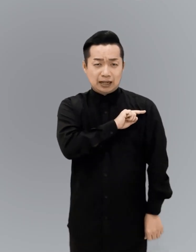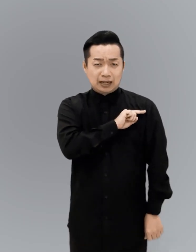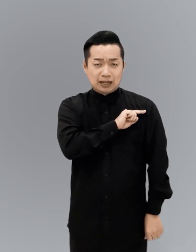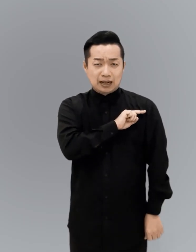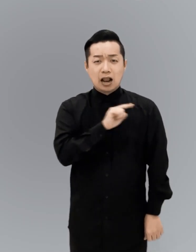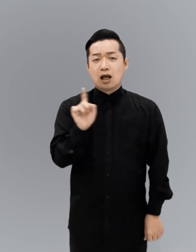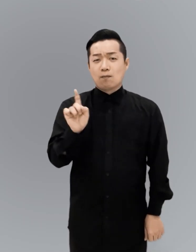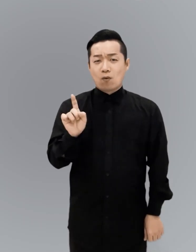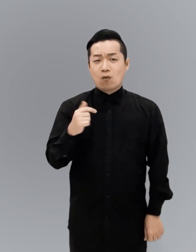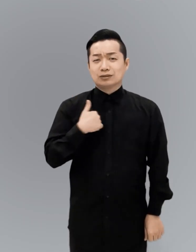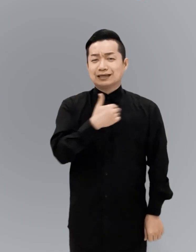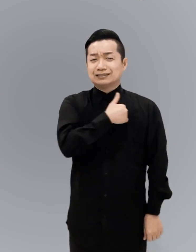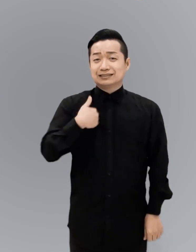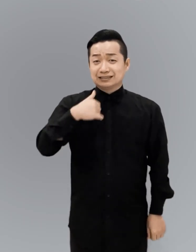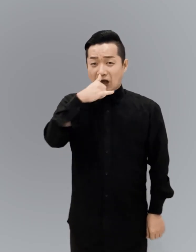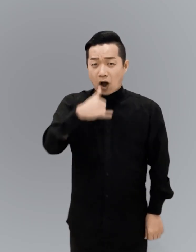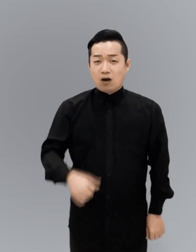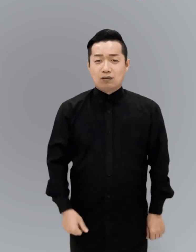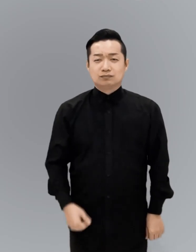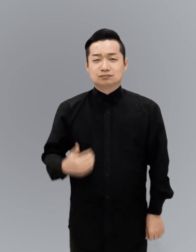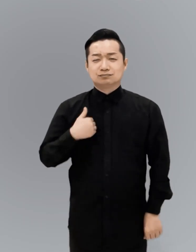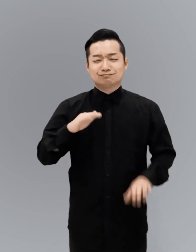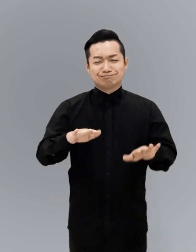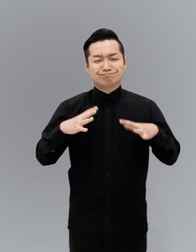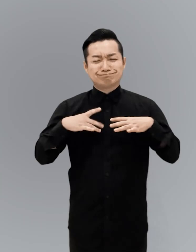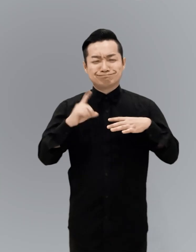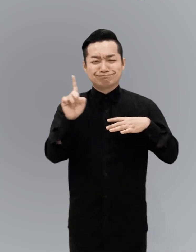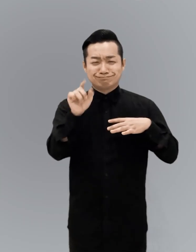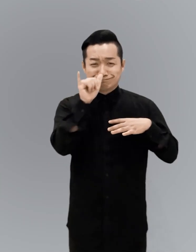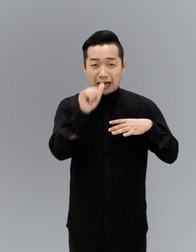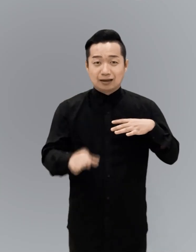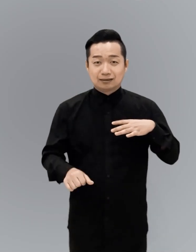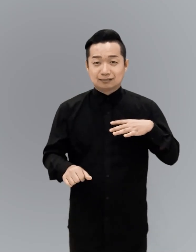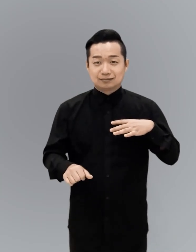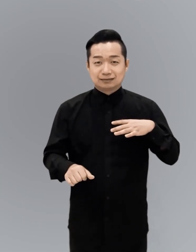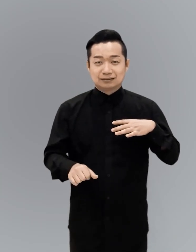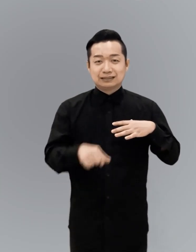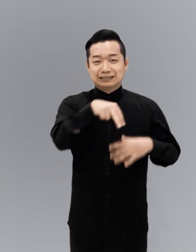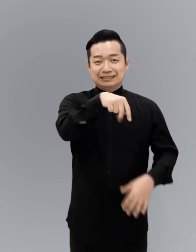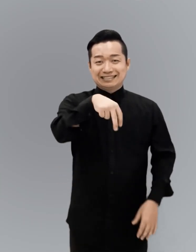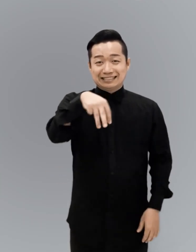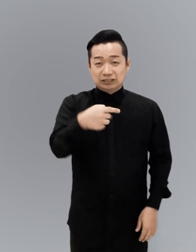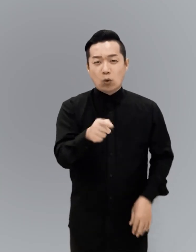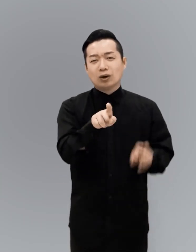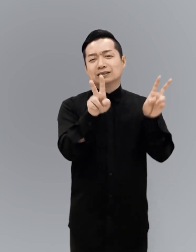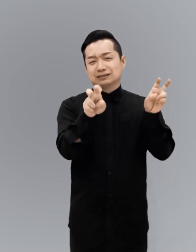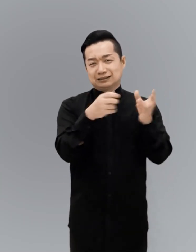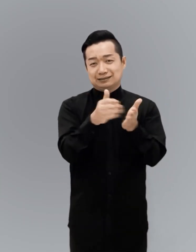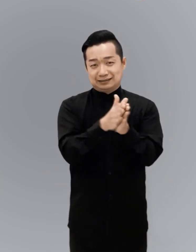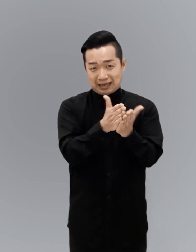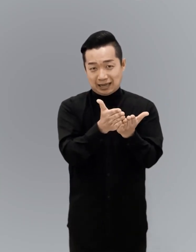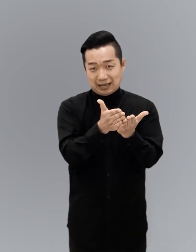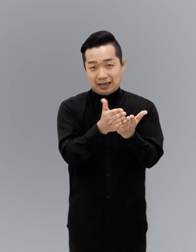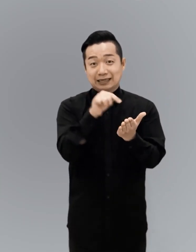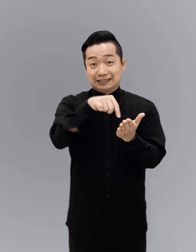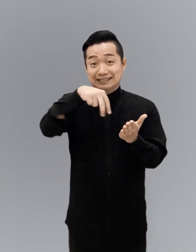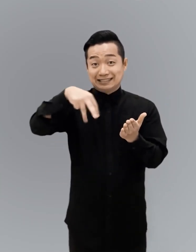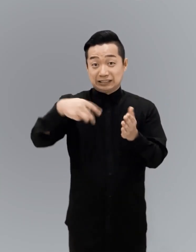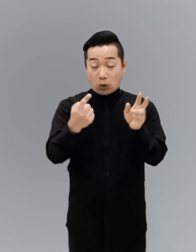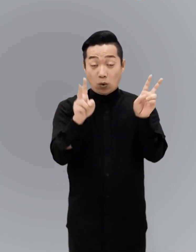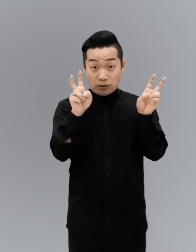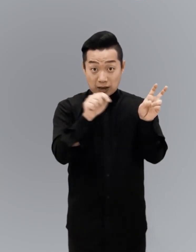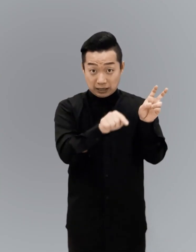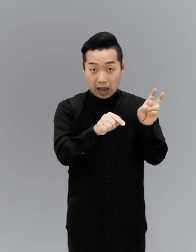좀 자신 있어 하는, 혹은 아니면 지금 자랑스러운 게 네, 스스로 그림책이거든요. 그래서